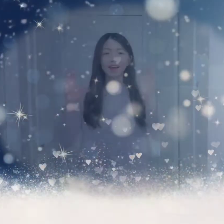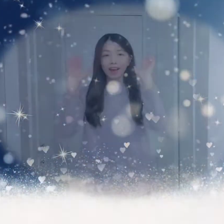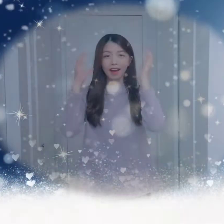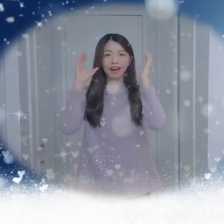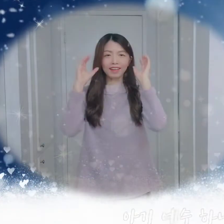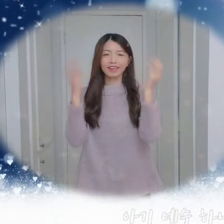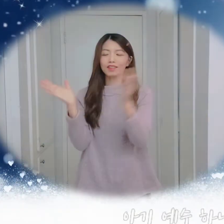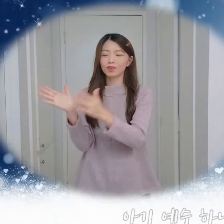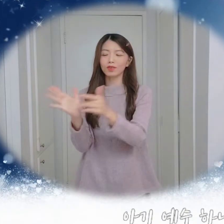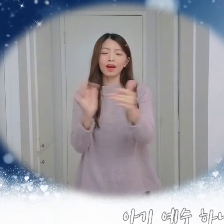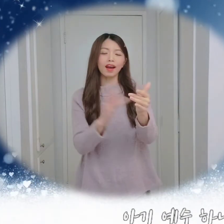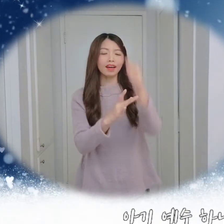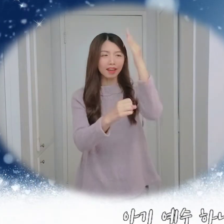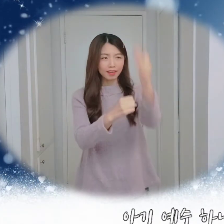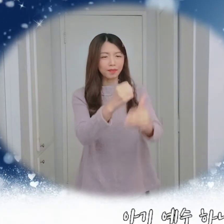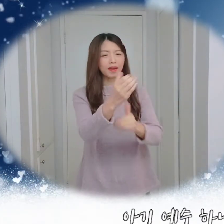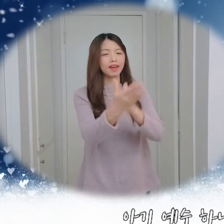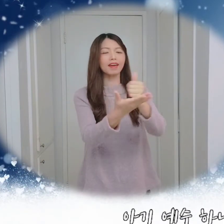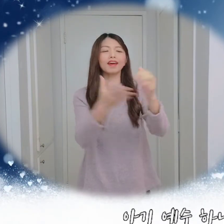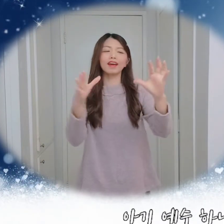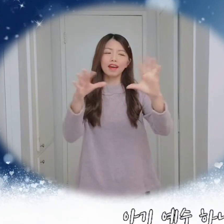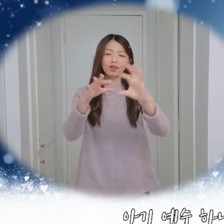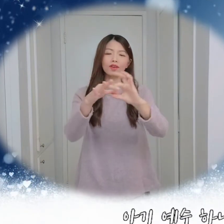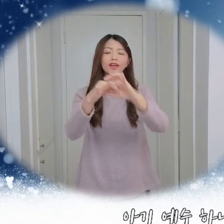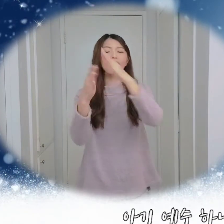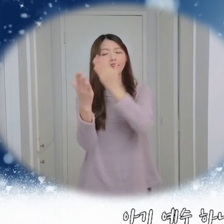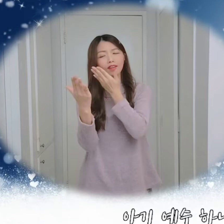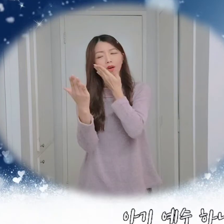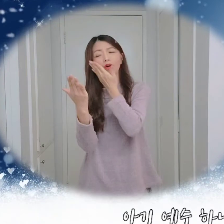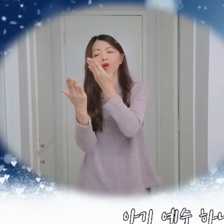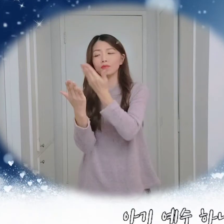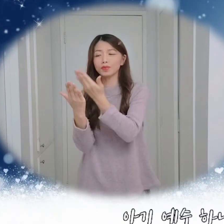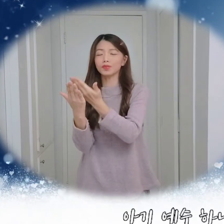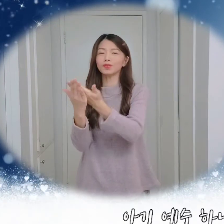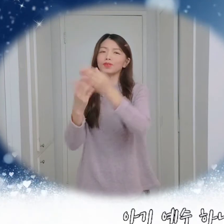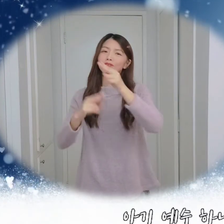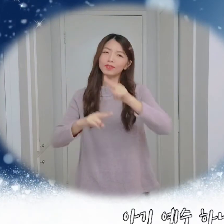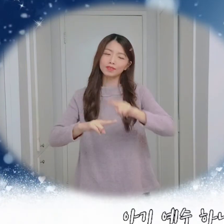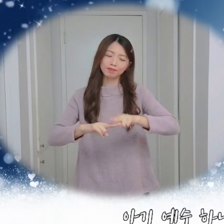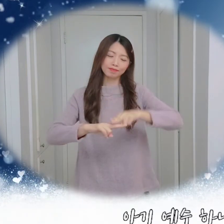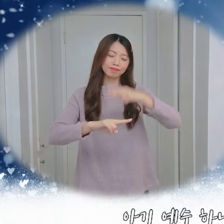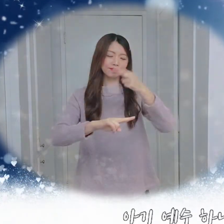아기 예수 하나님의 귀한 선물